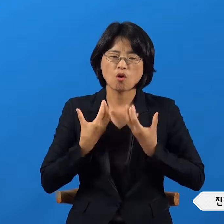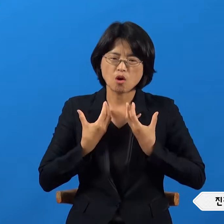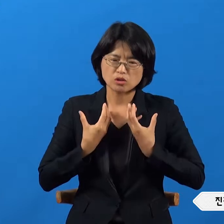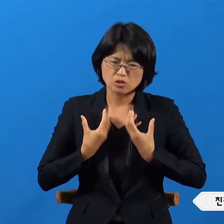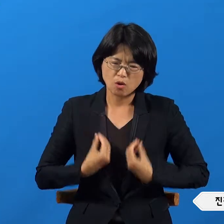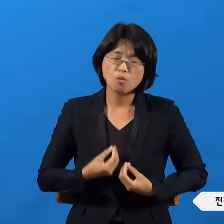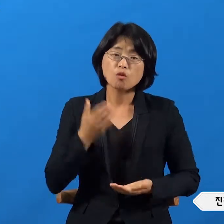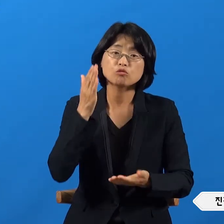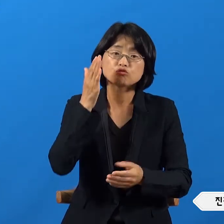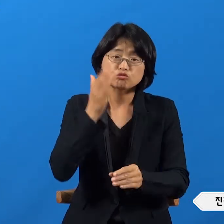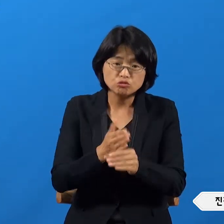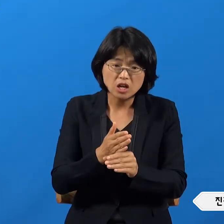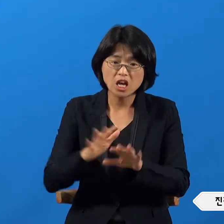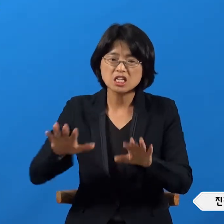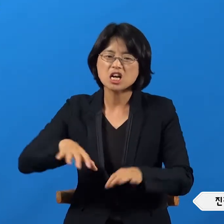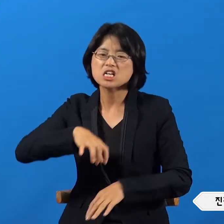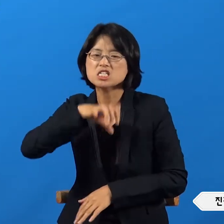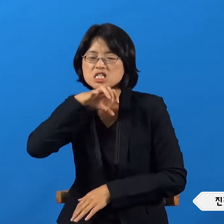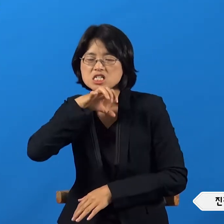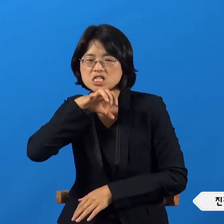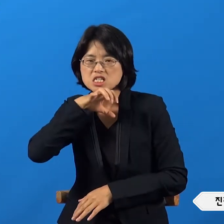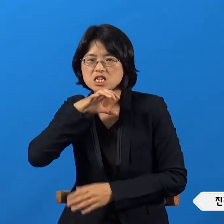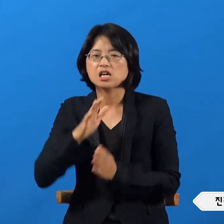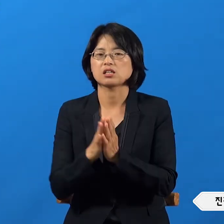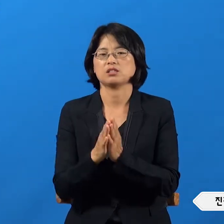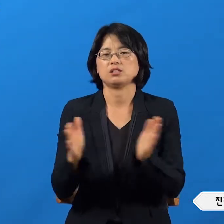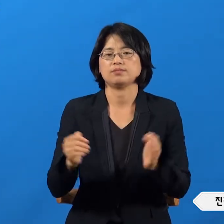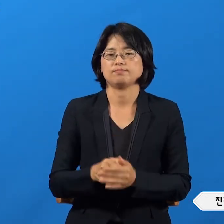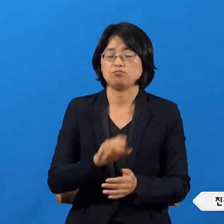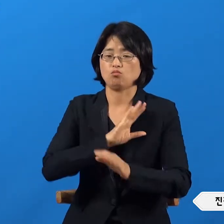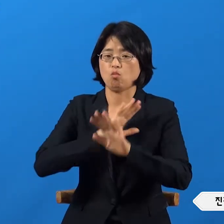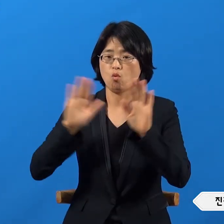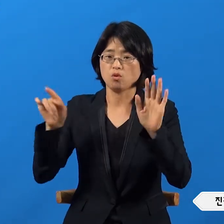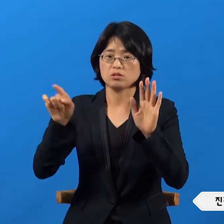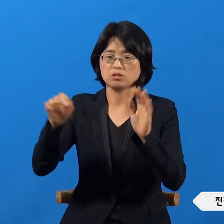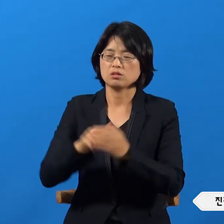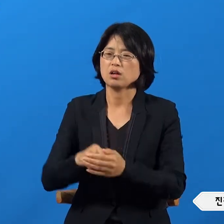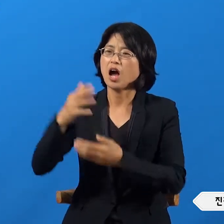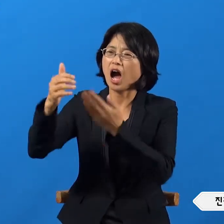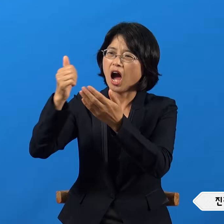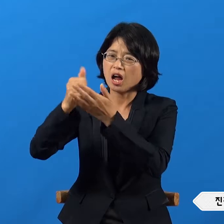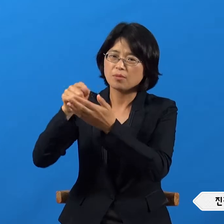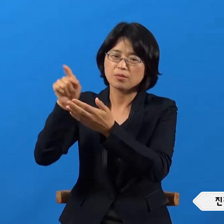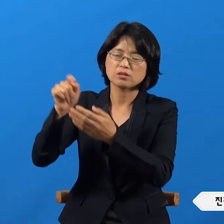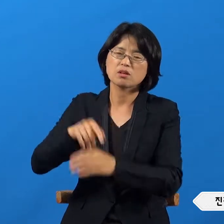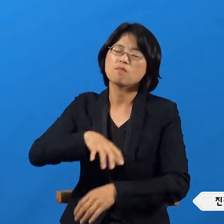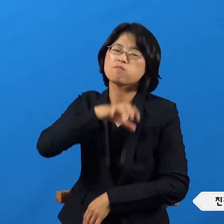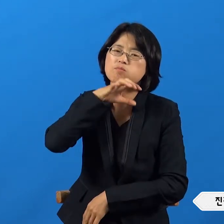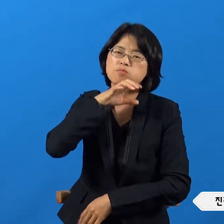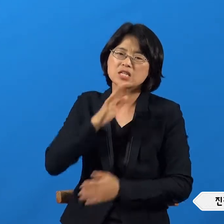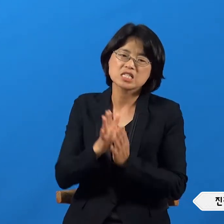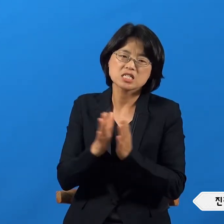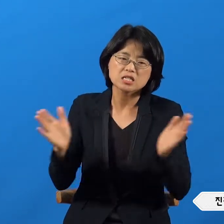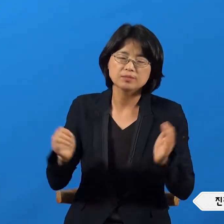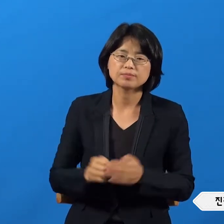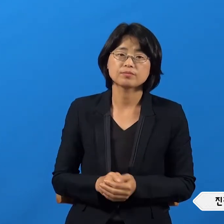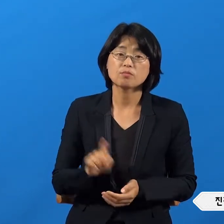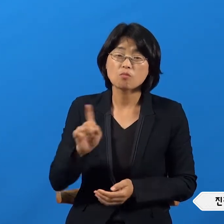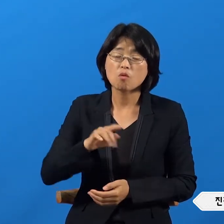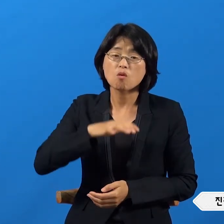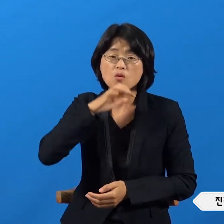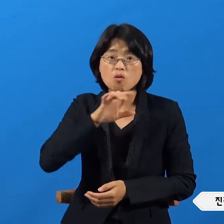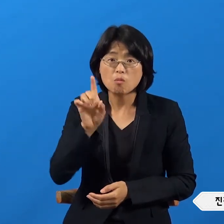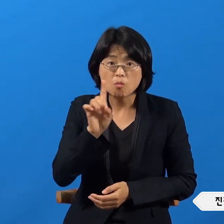시작합니다. 모세를 향해서 하나님을 향해서 원망하는데 어떻게 원망하는가 보십시오. 그들은